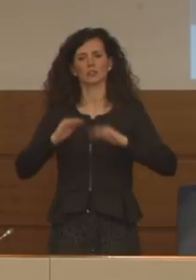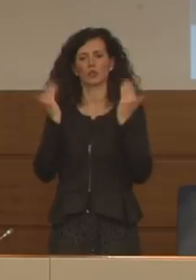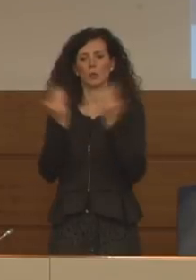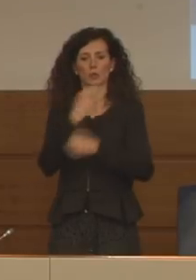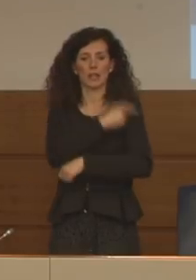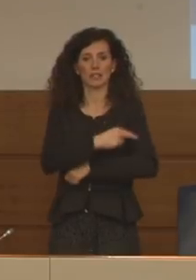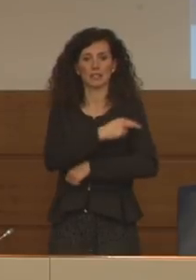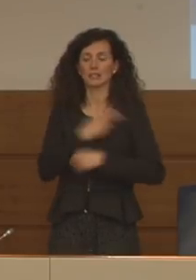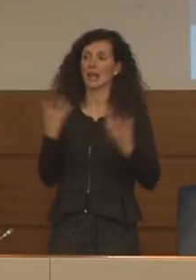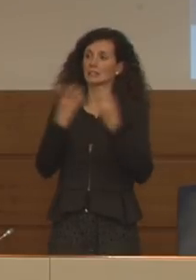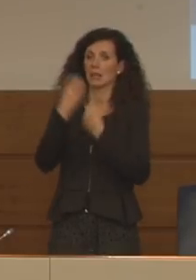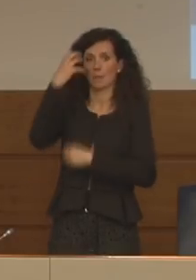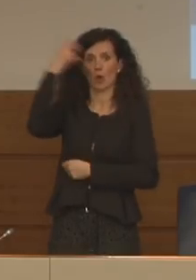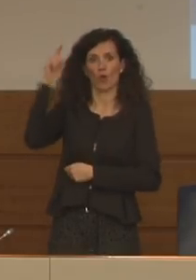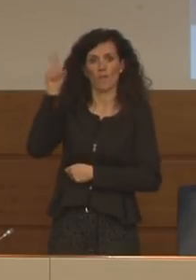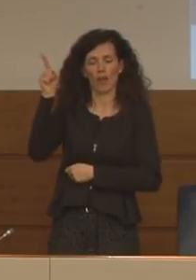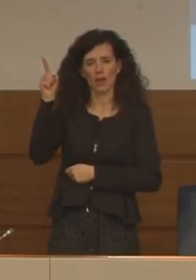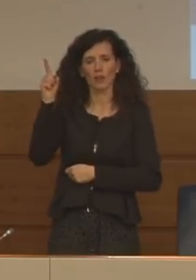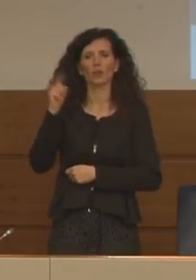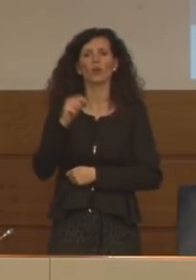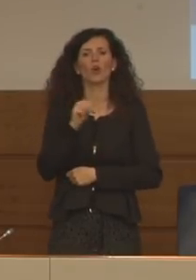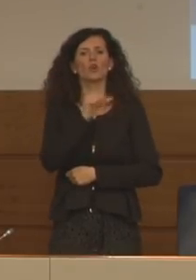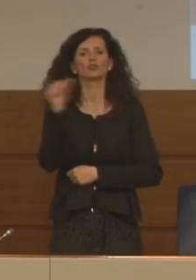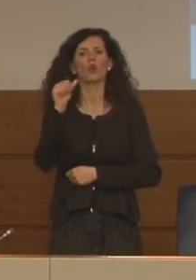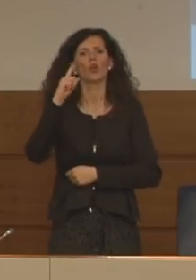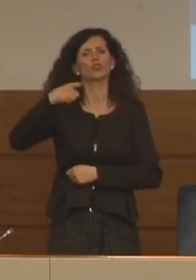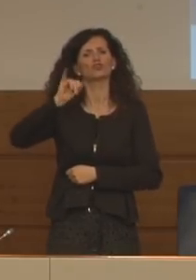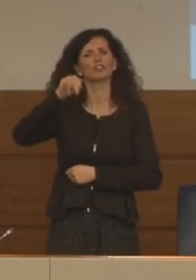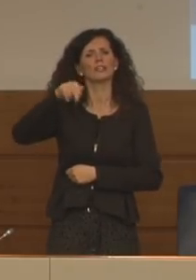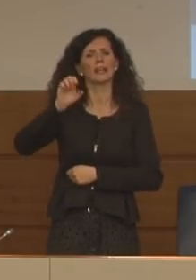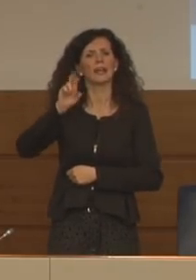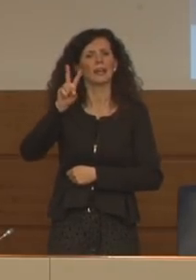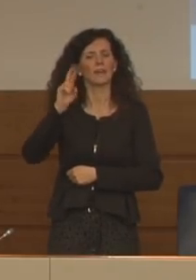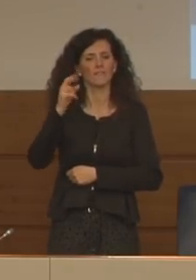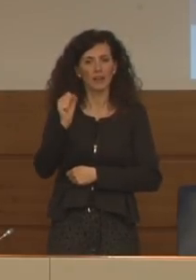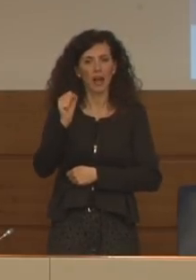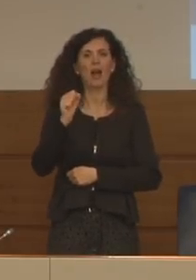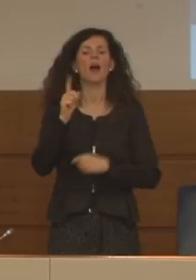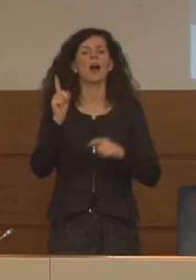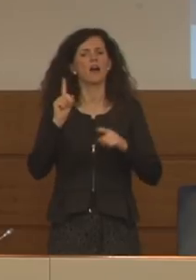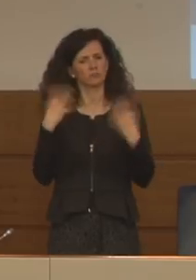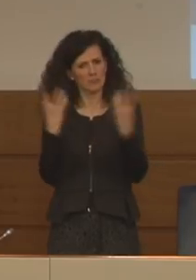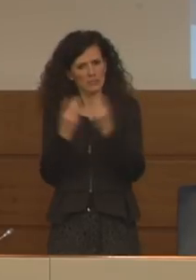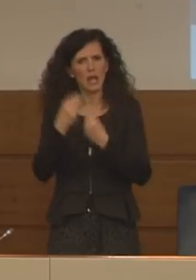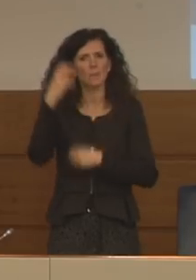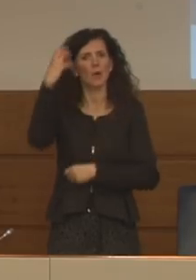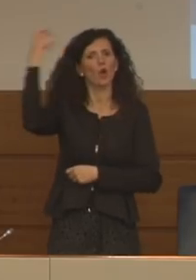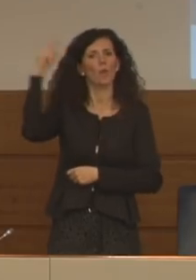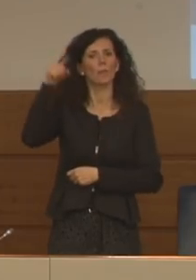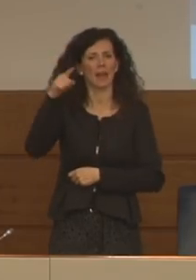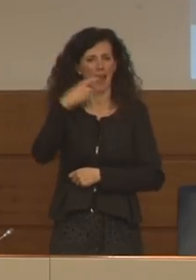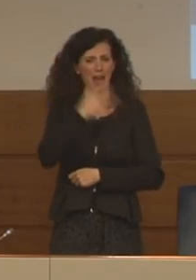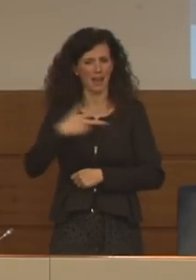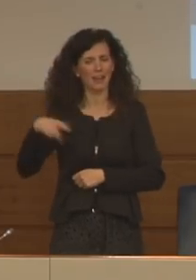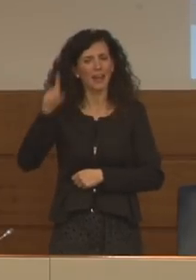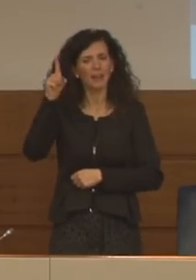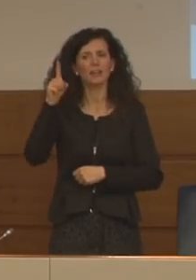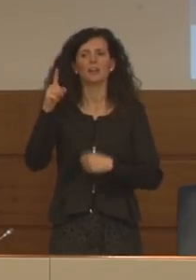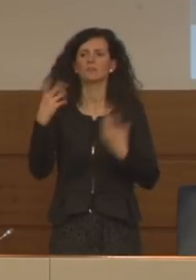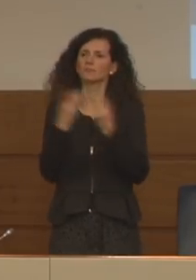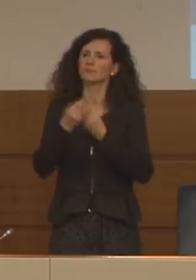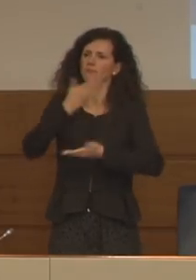non soltanto il quartier generale a ginevra ma anche l'ufficio regionale di copenaghen che in questo momento